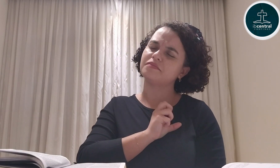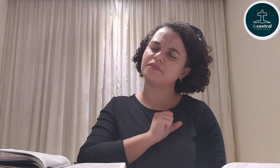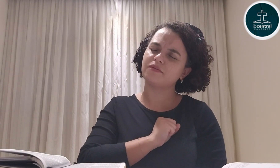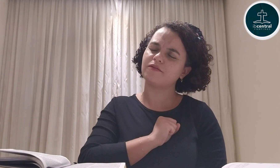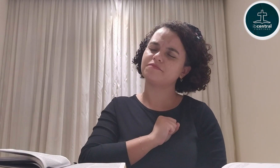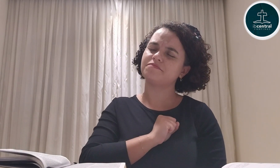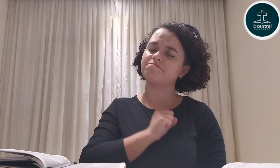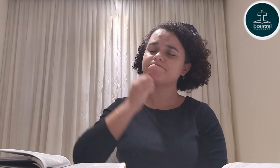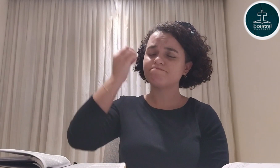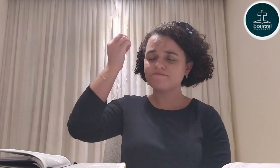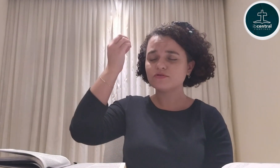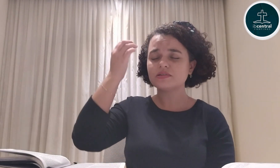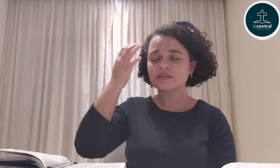Pai bondoso,